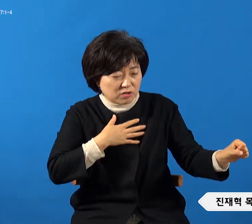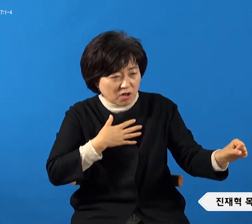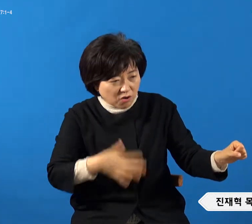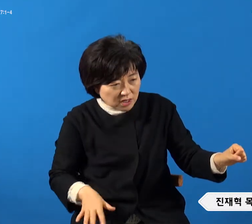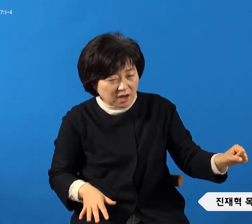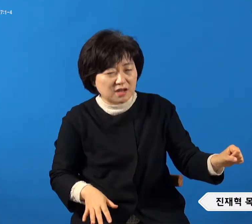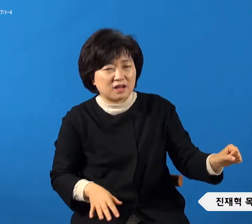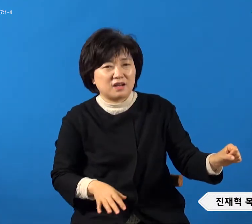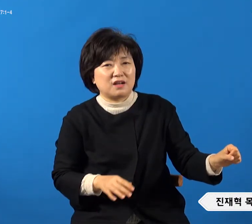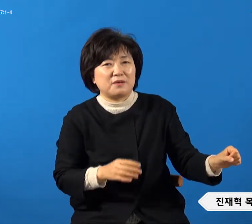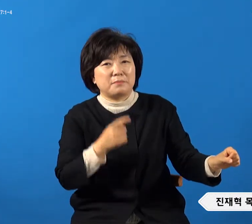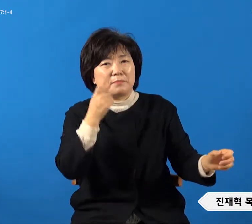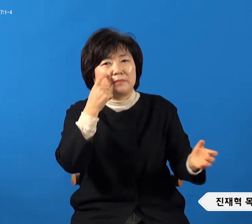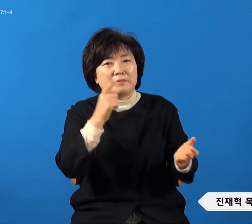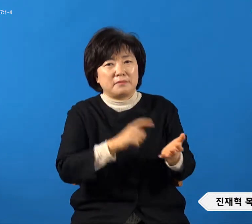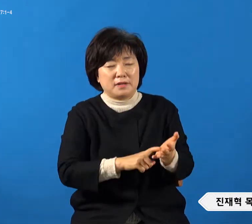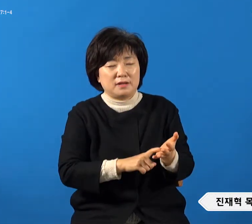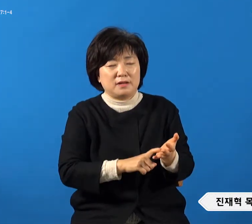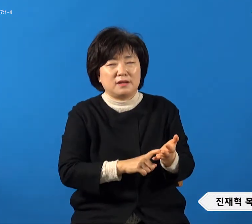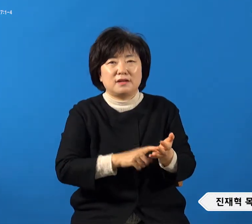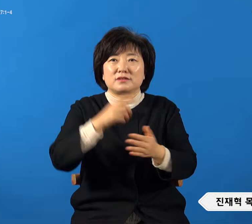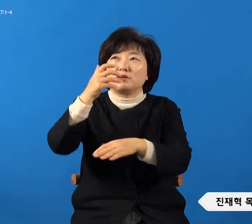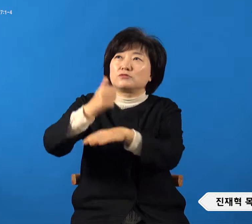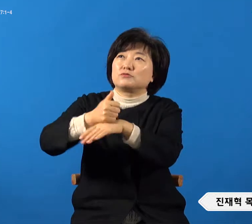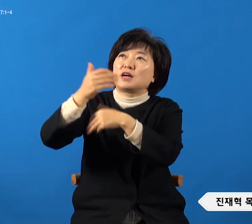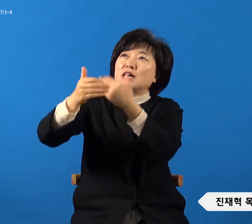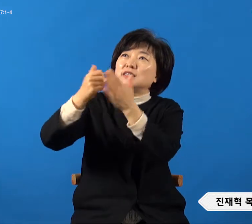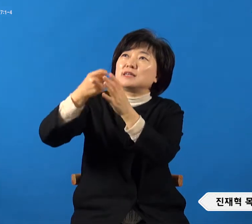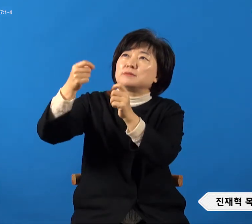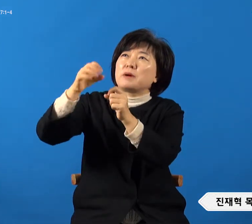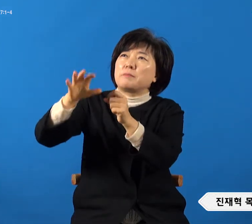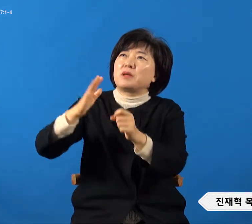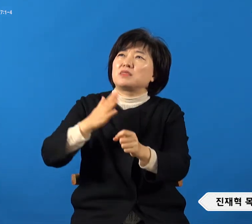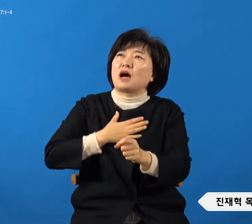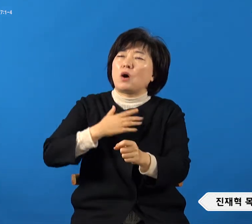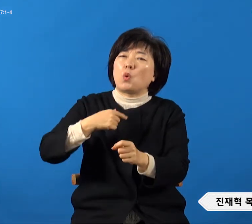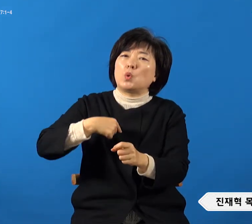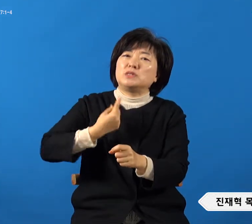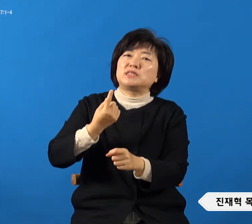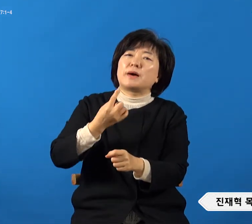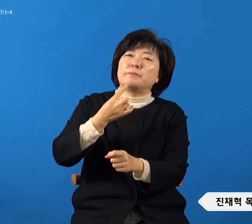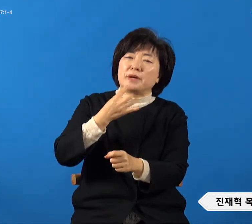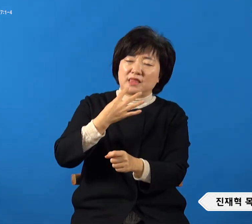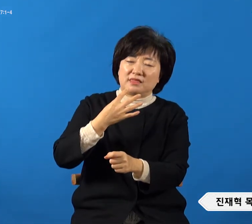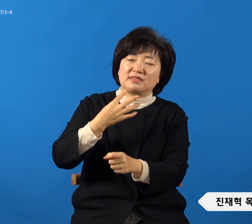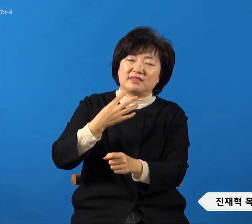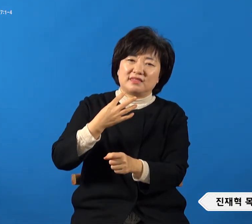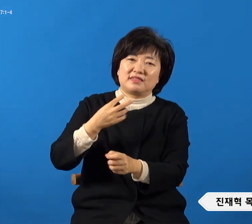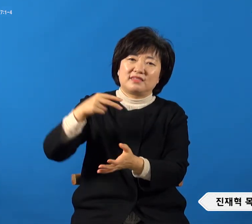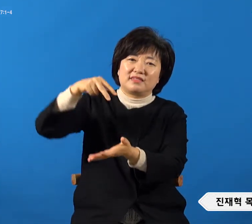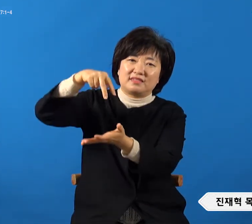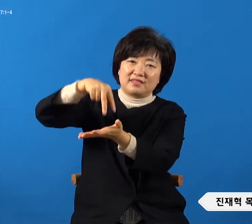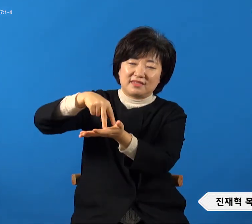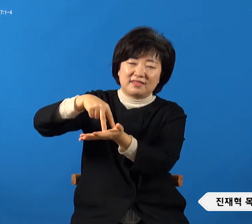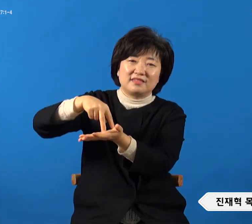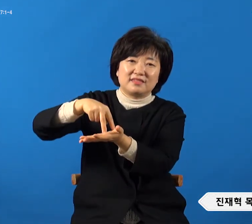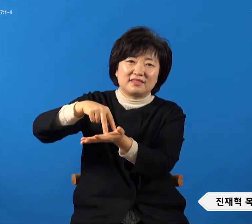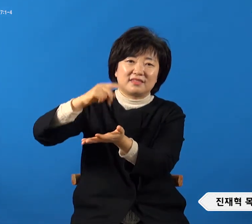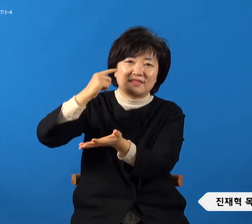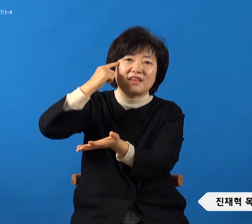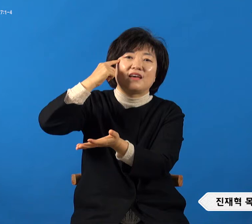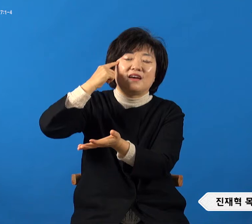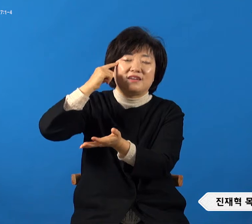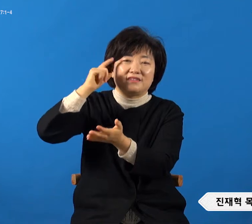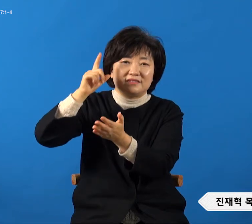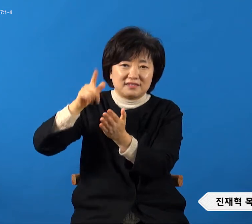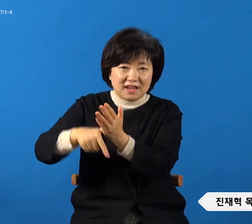발견하기 때문입니다. 결국 하나님 앞에서 나 혼자밖에 설 수 없다는 사실을 깨닫는 순간